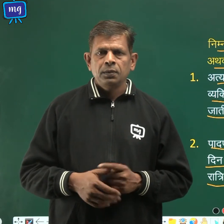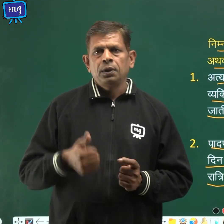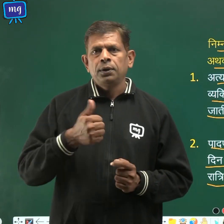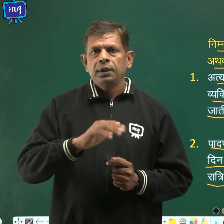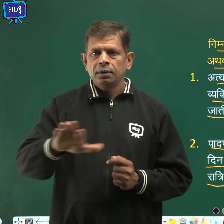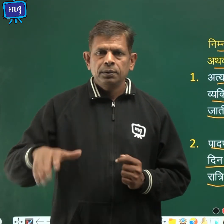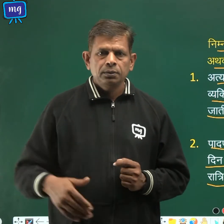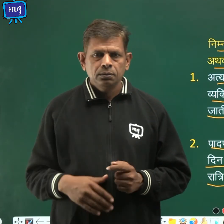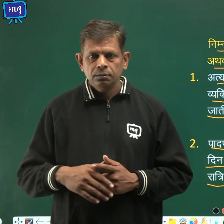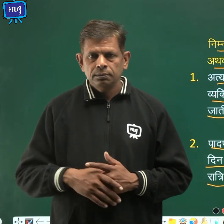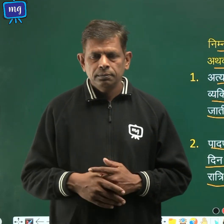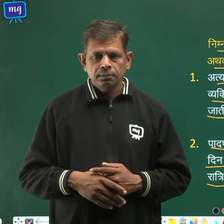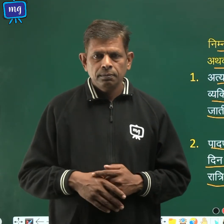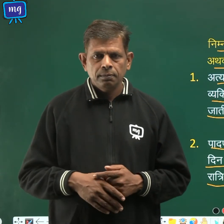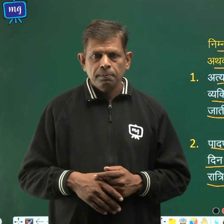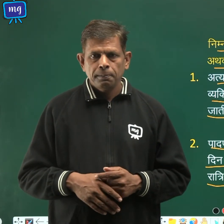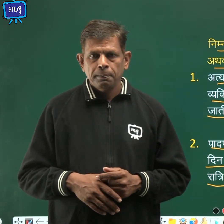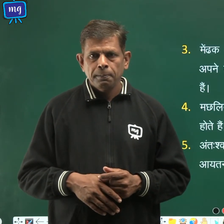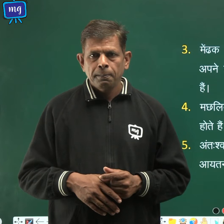ठीक है बच्चों,